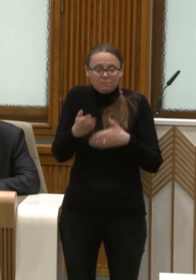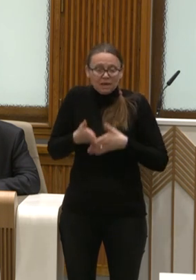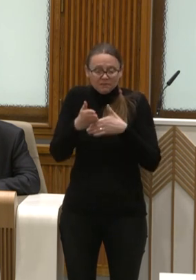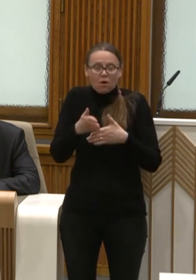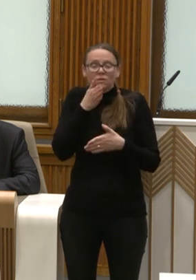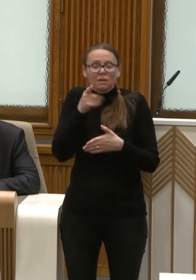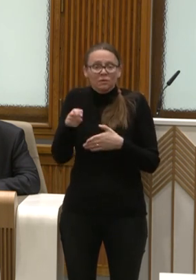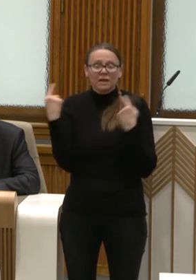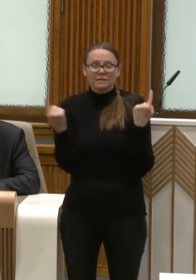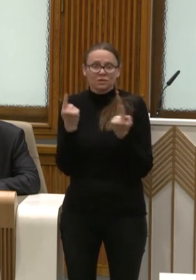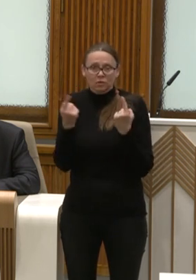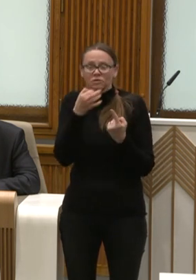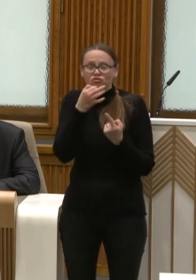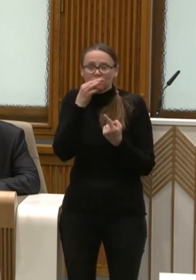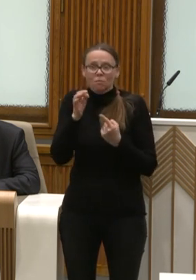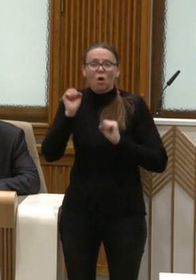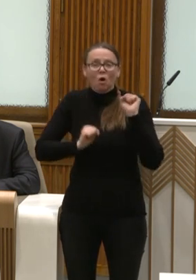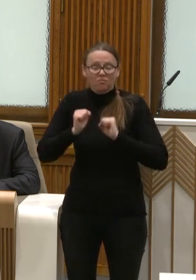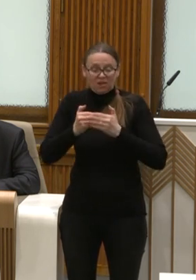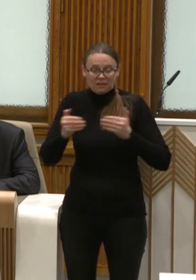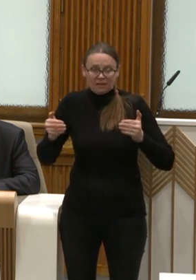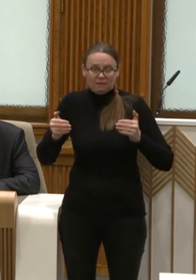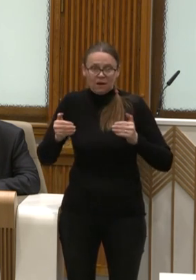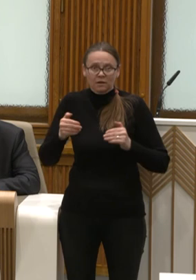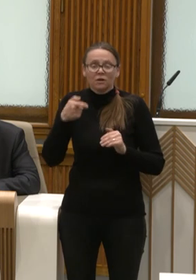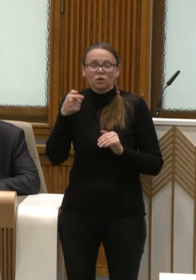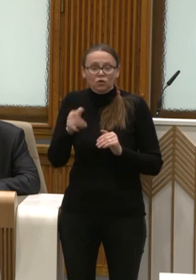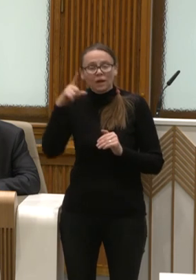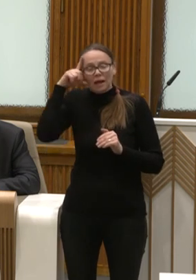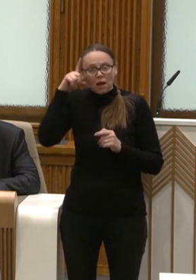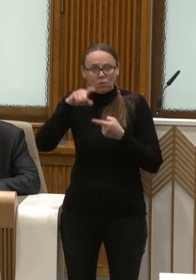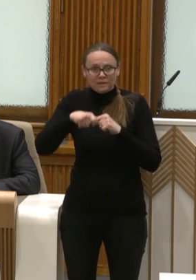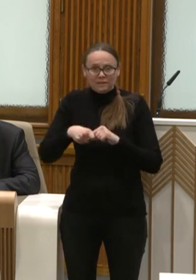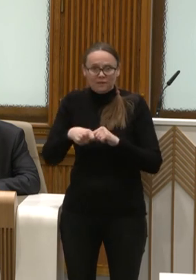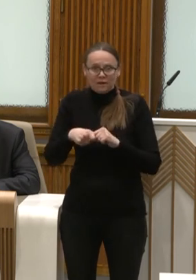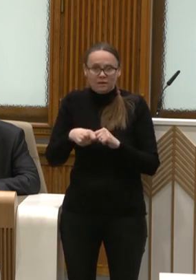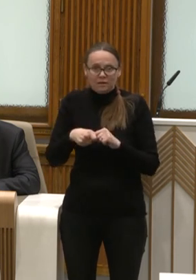ta situacija čim bolj obvladljiva. To je ključna stvar,